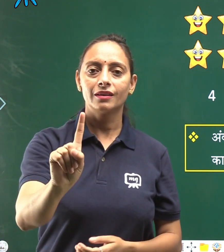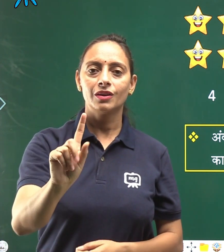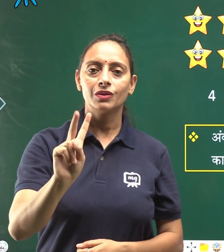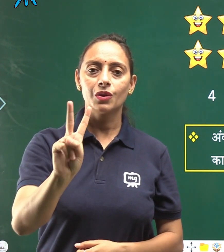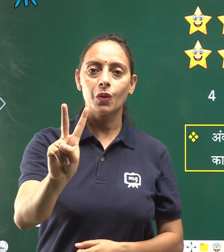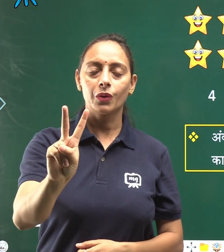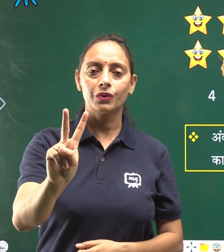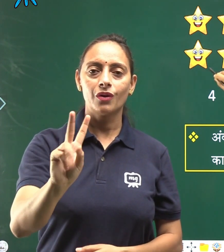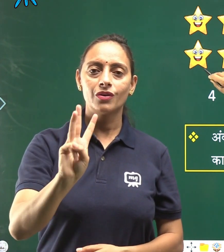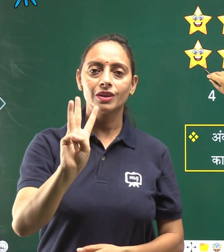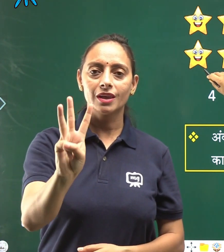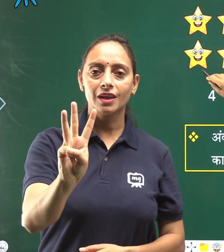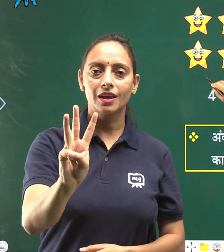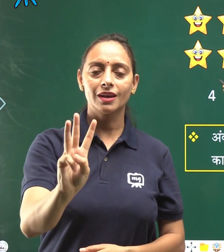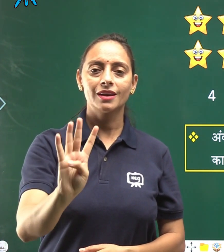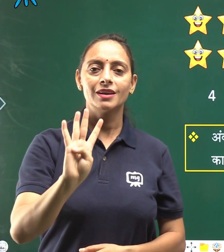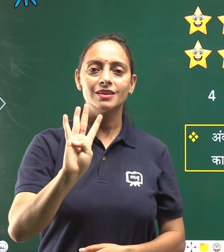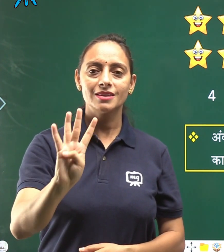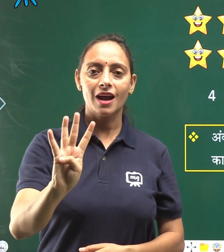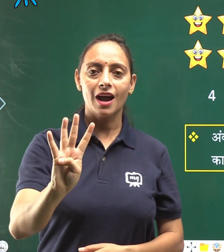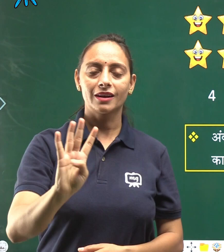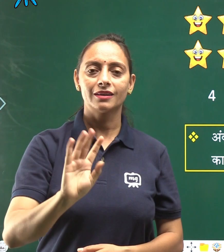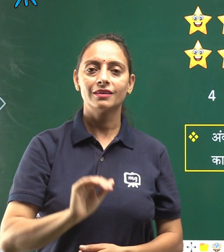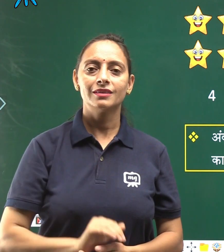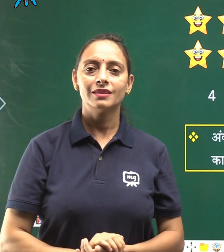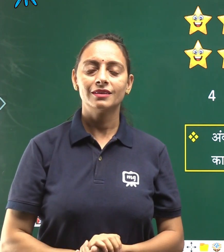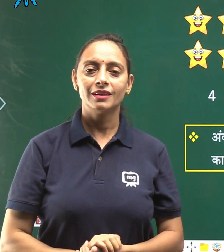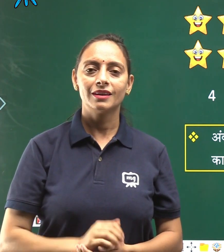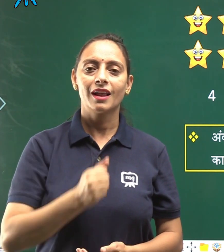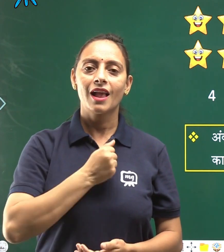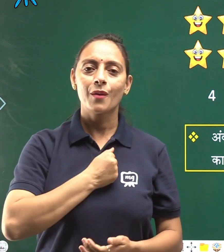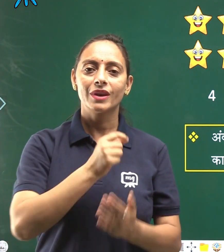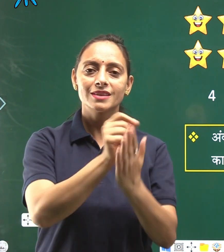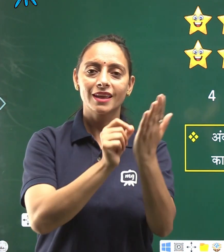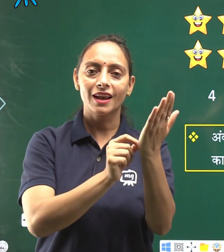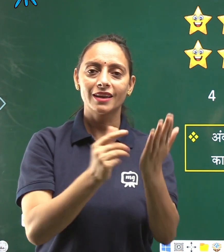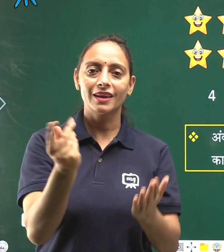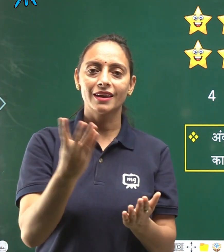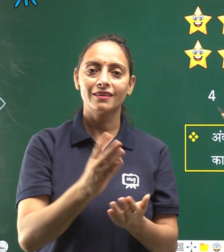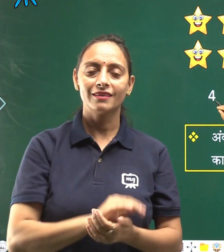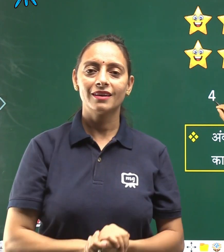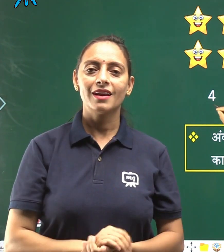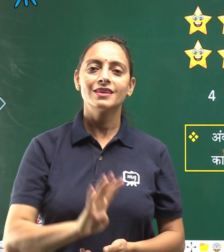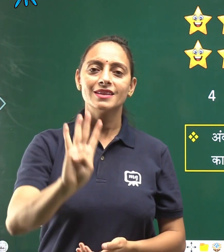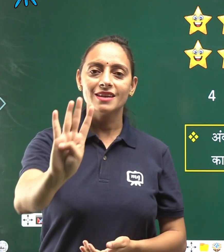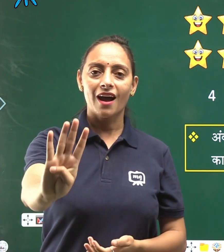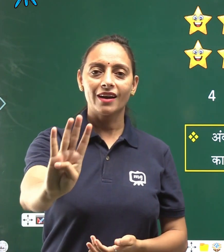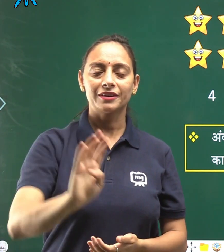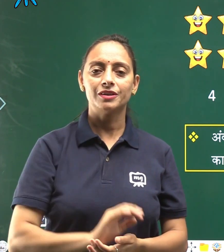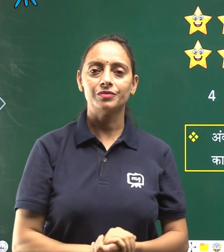1, 2, 3, 4। हमने संख्या लिखी 4